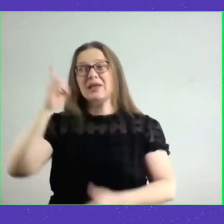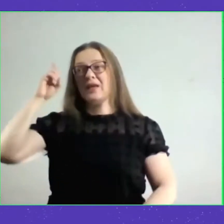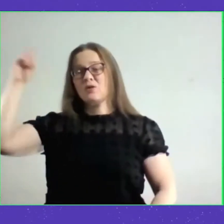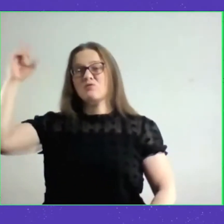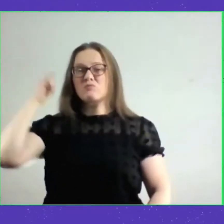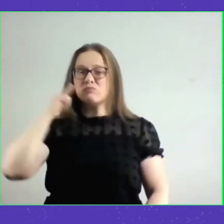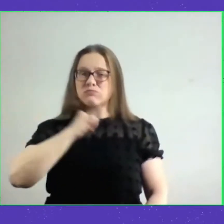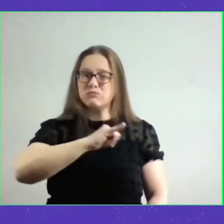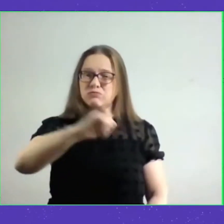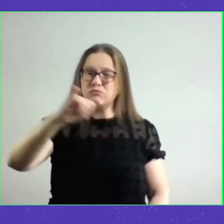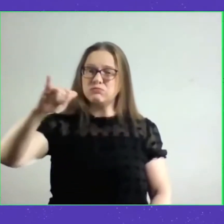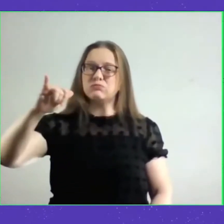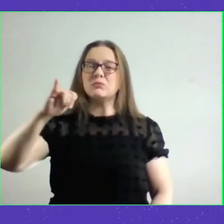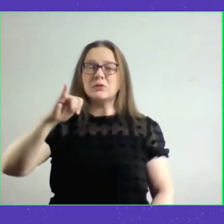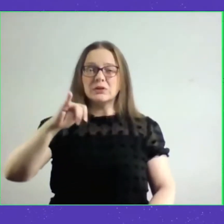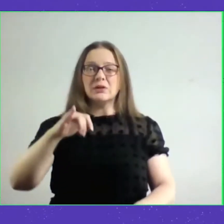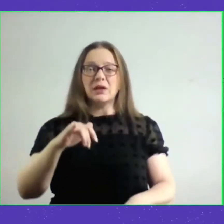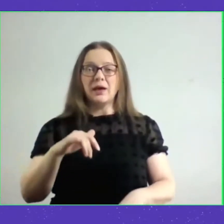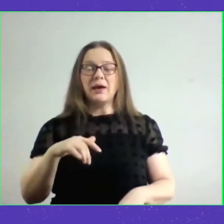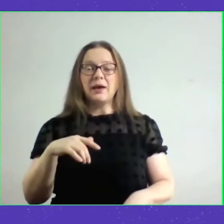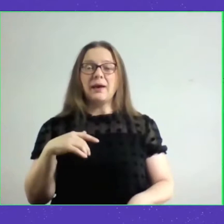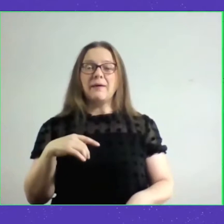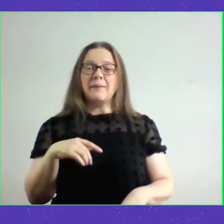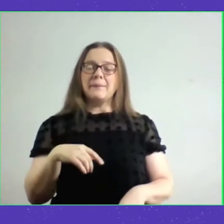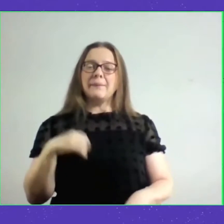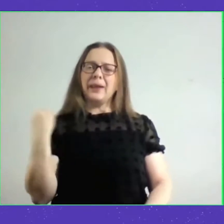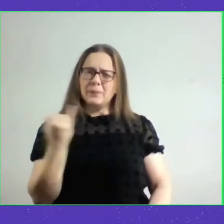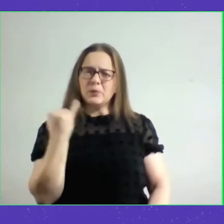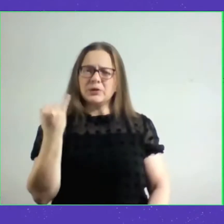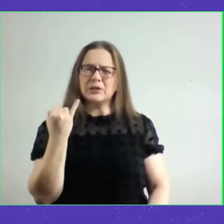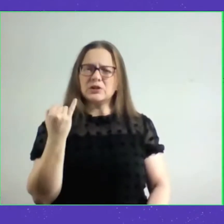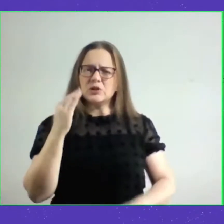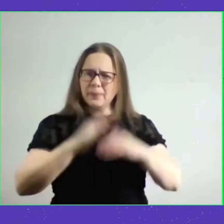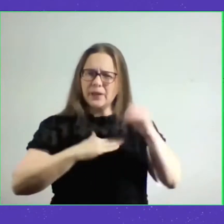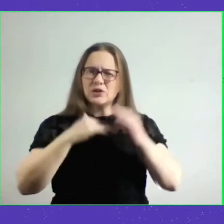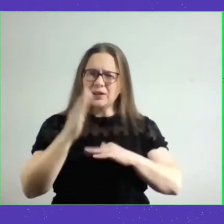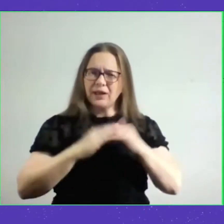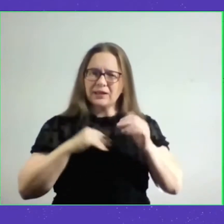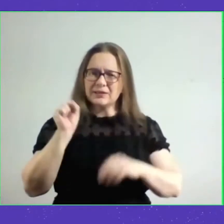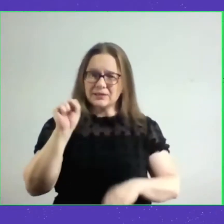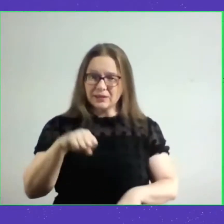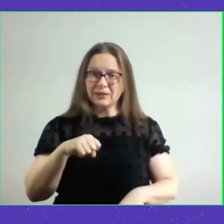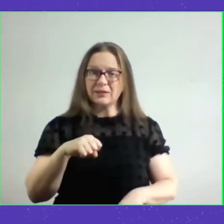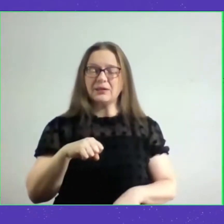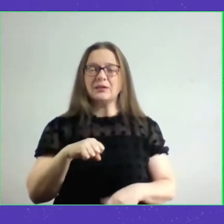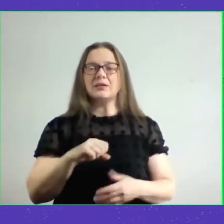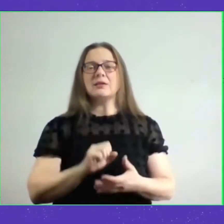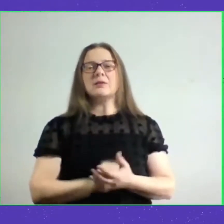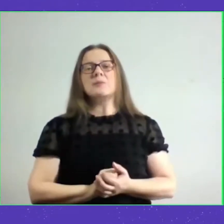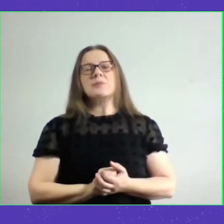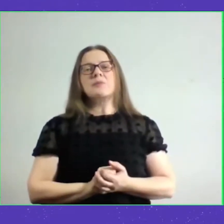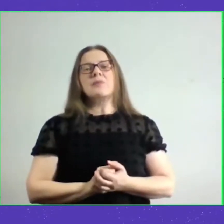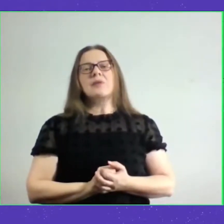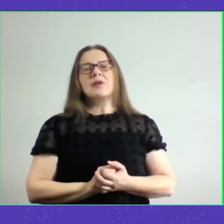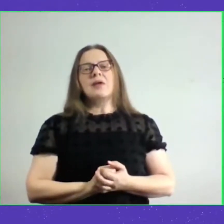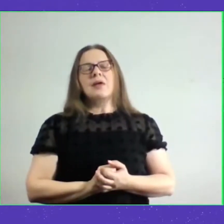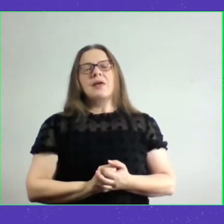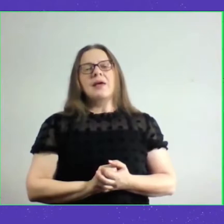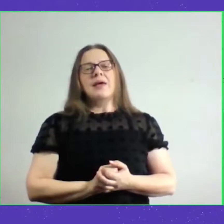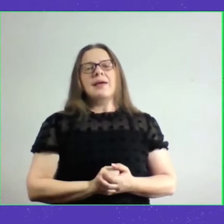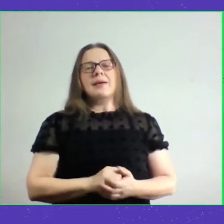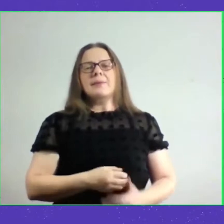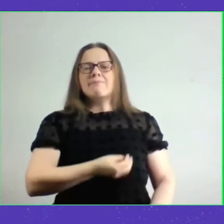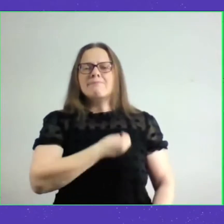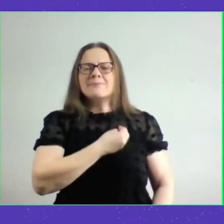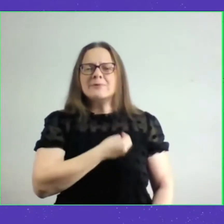na realidade do reino dos céus, uma vida saudável, uma vida gostosa, né? Que a gente cuida da